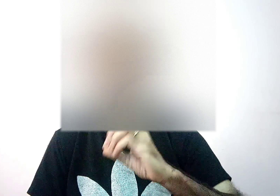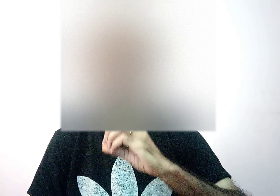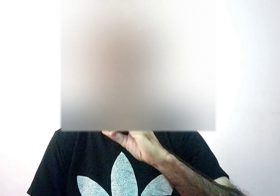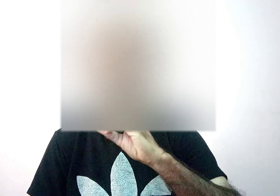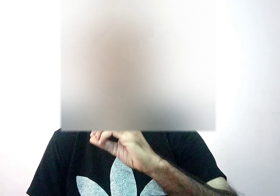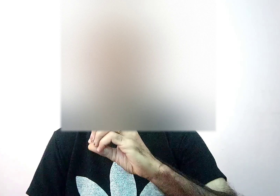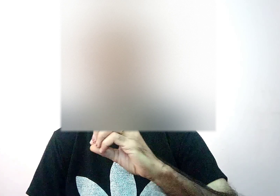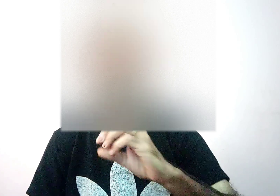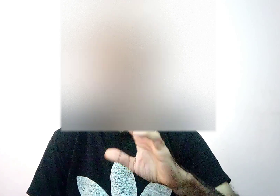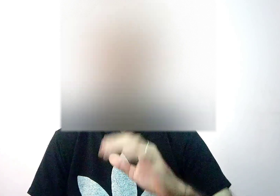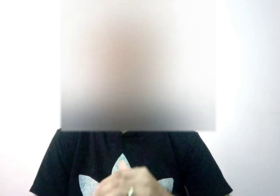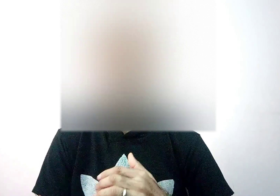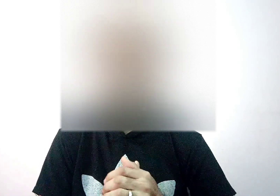اخر مستجدات في ملف سد النهضه؟